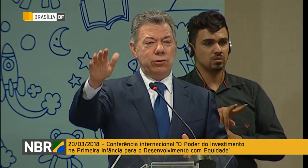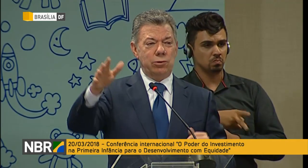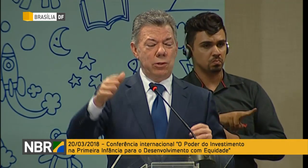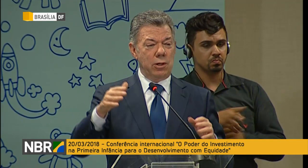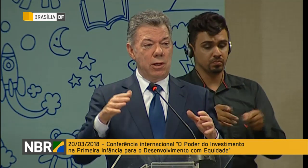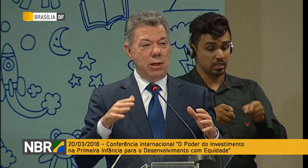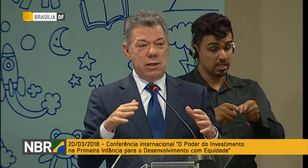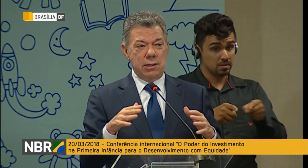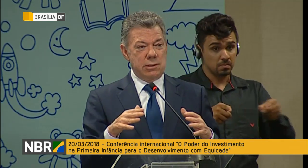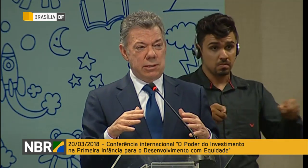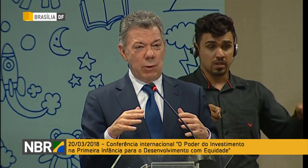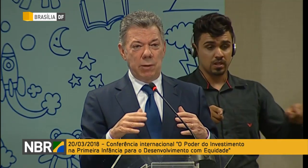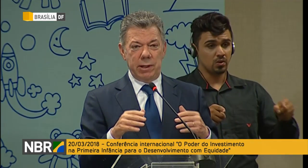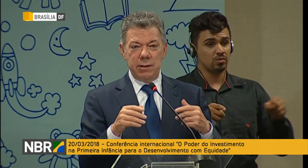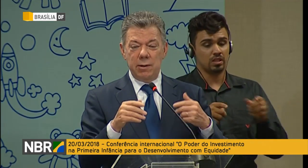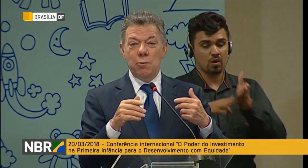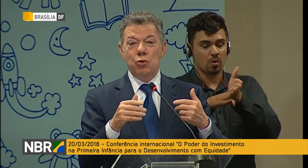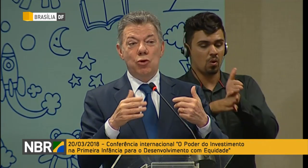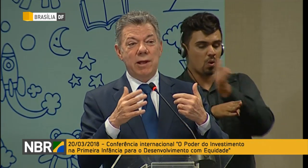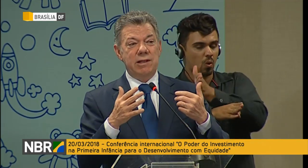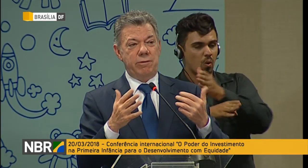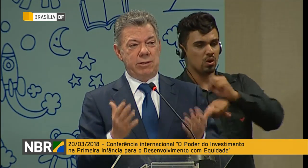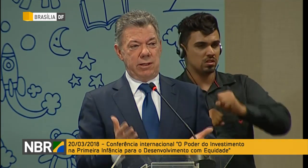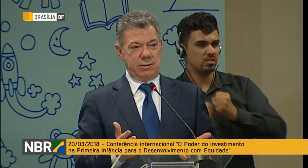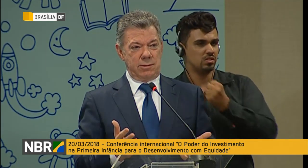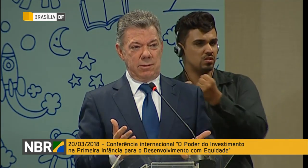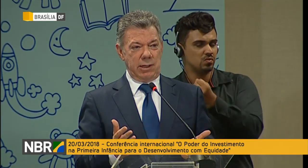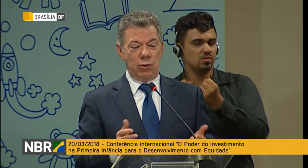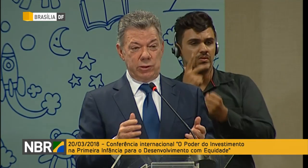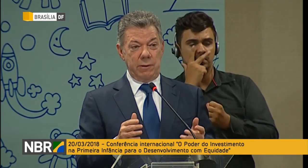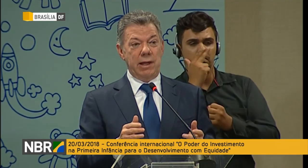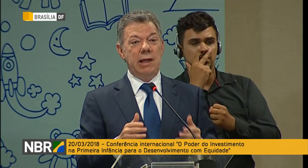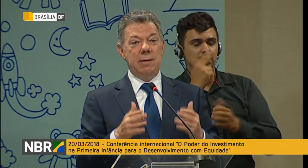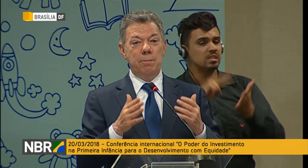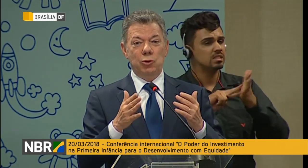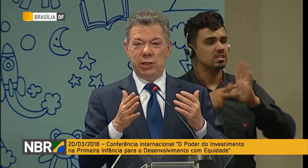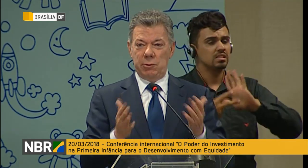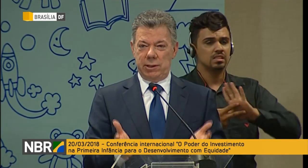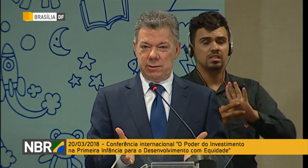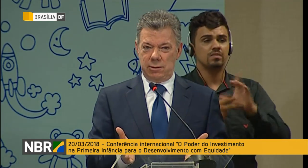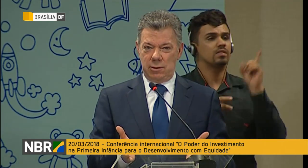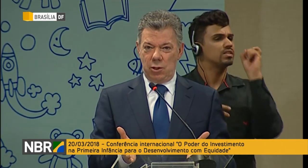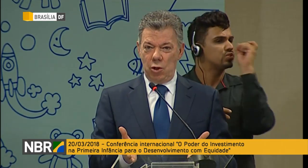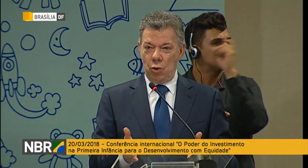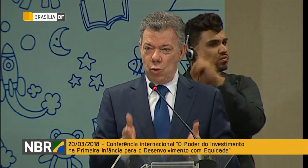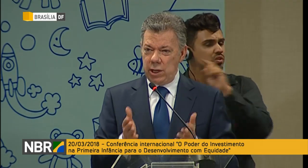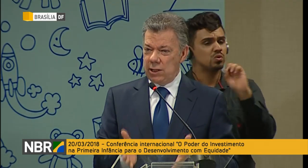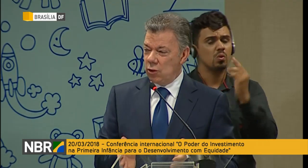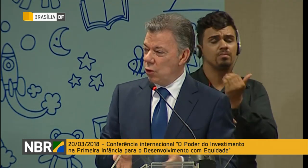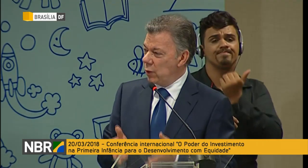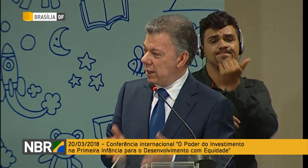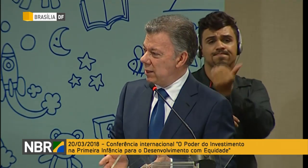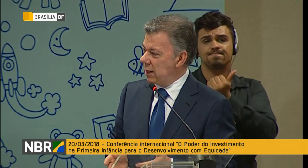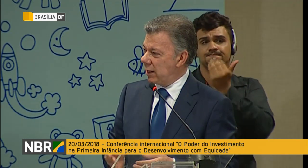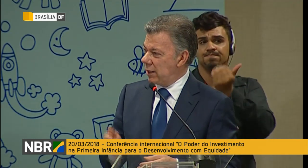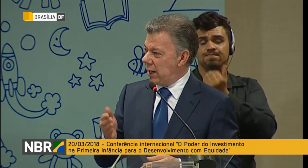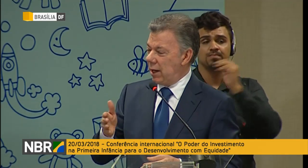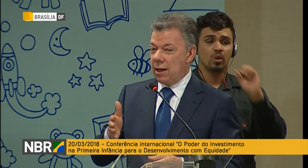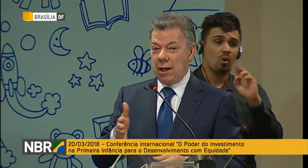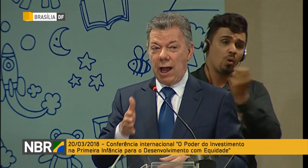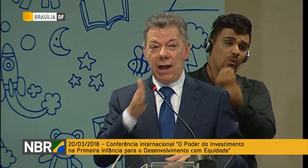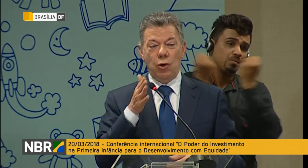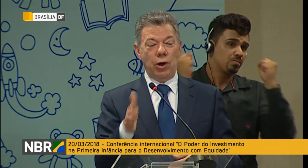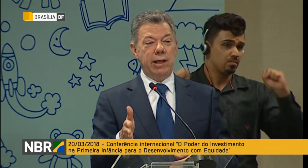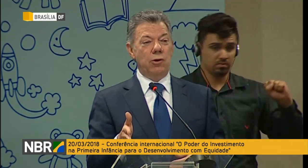então o restante dos esforços vão ser ou mais difíceis ou até em vão, ou até impossíveis.